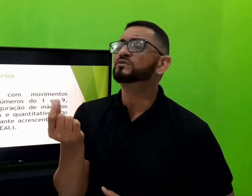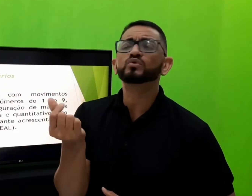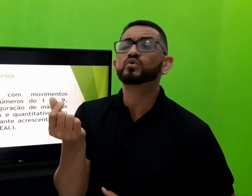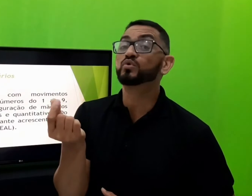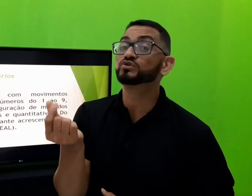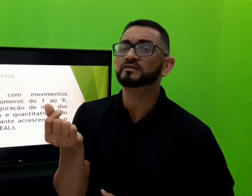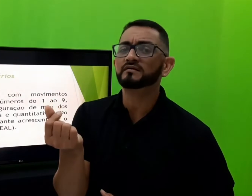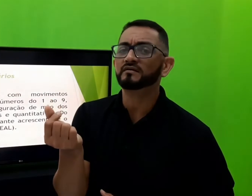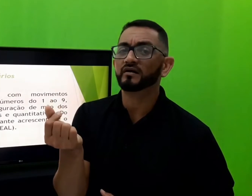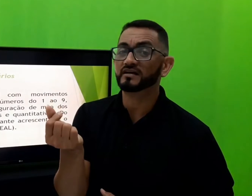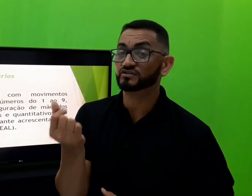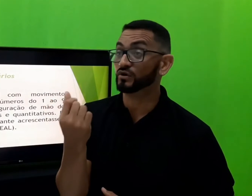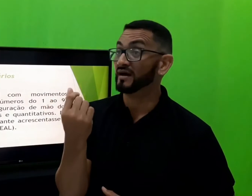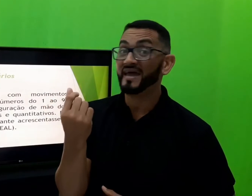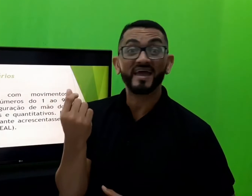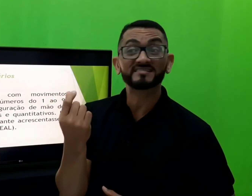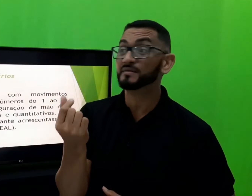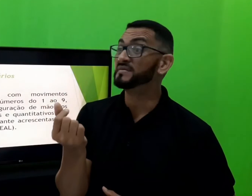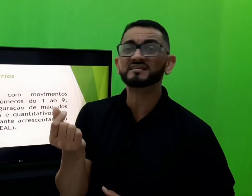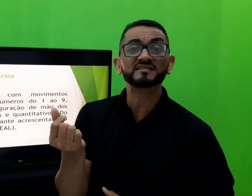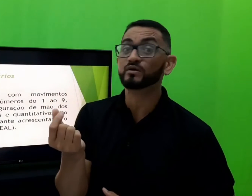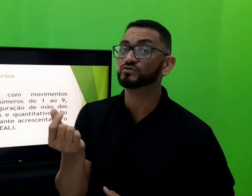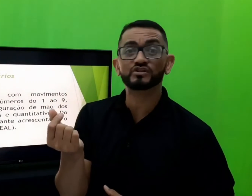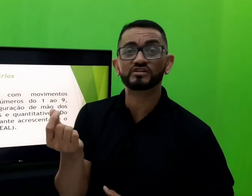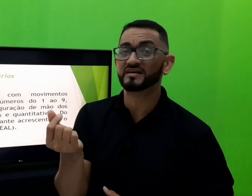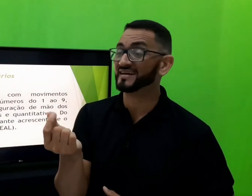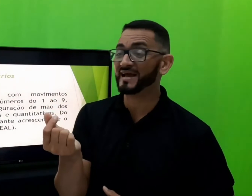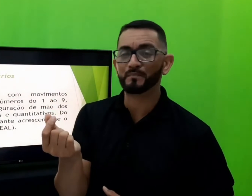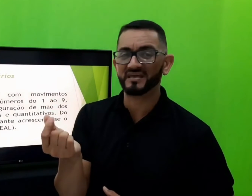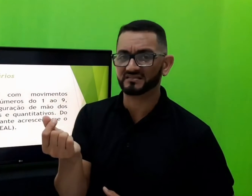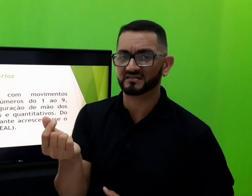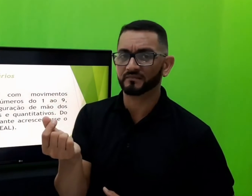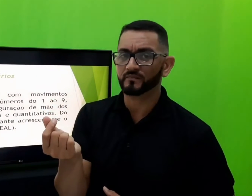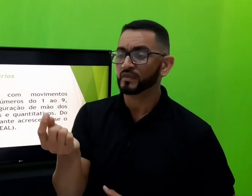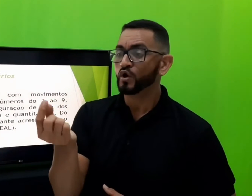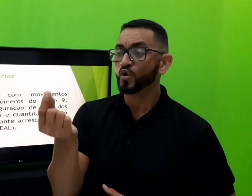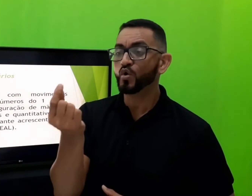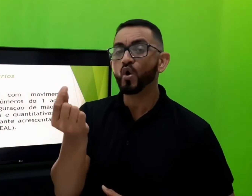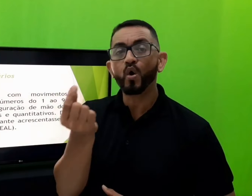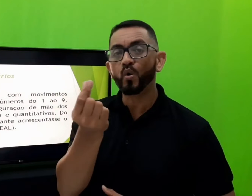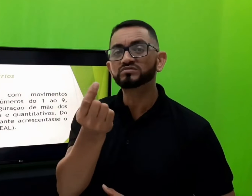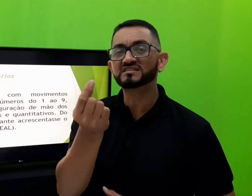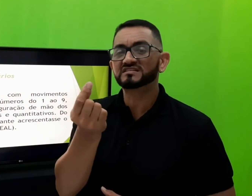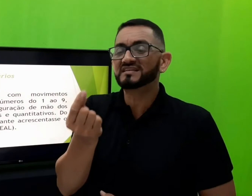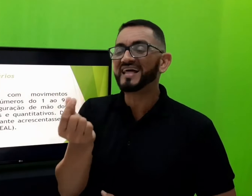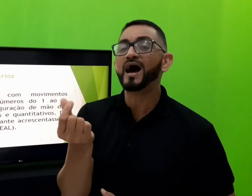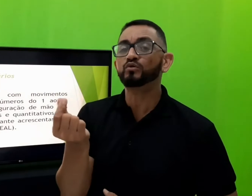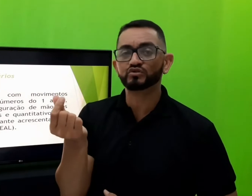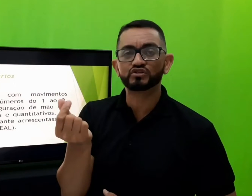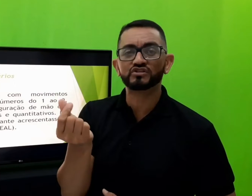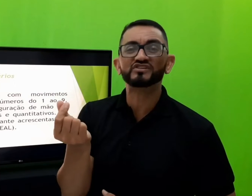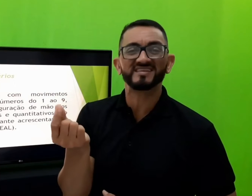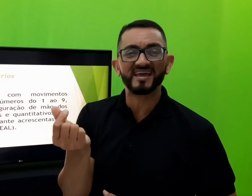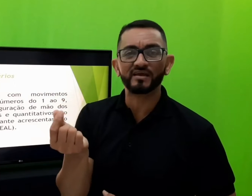Quanto custa? Olha só. Essa minha sacudida na cabeça com o sinal de